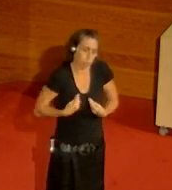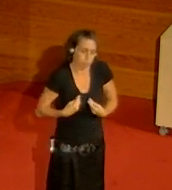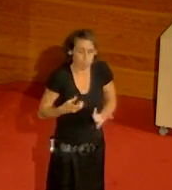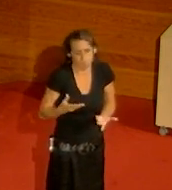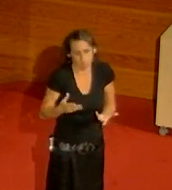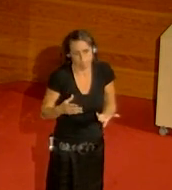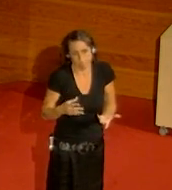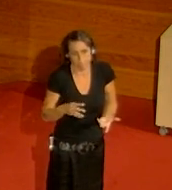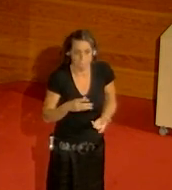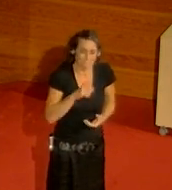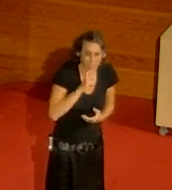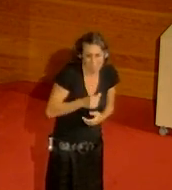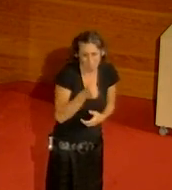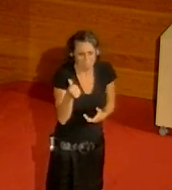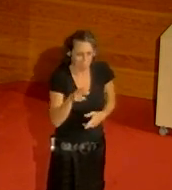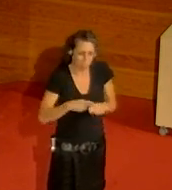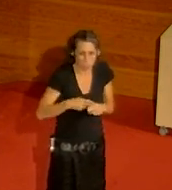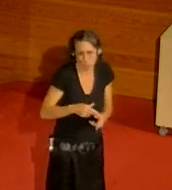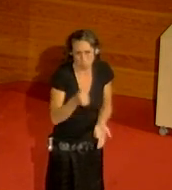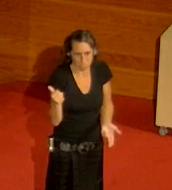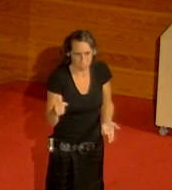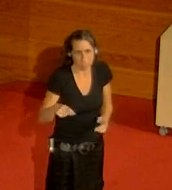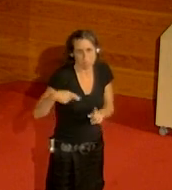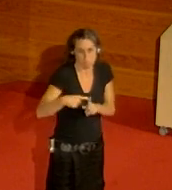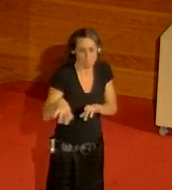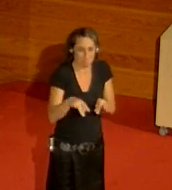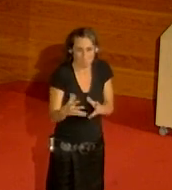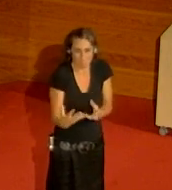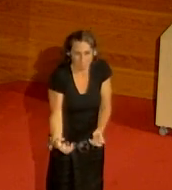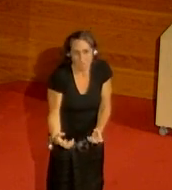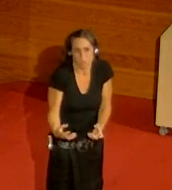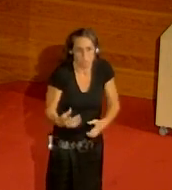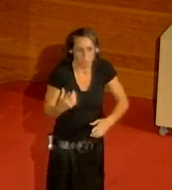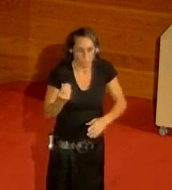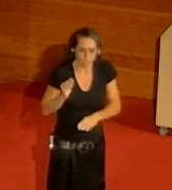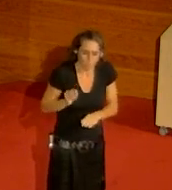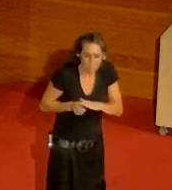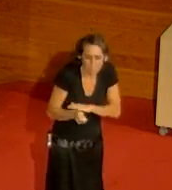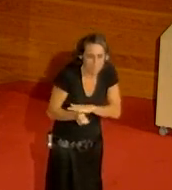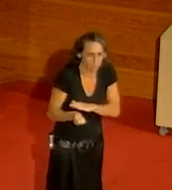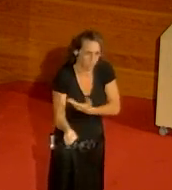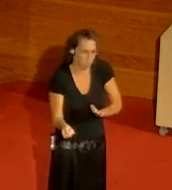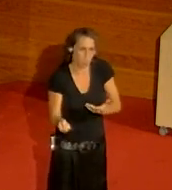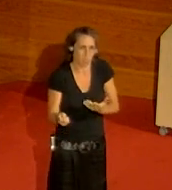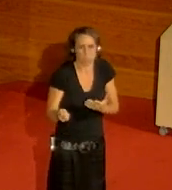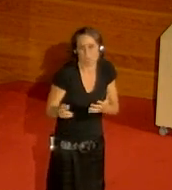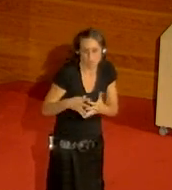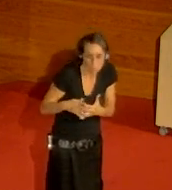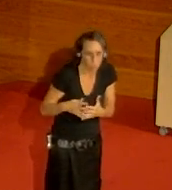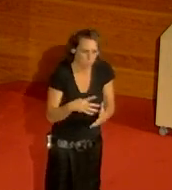más dura y además todavía el desierto y todavía acarrea una falta de inversión y de desarrollo infraestructuras que no tiene el